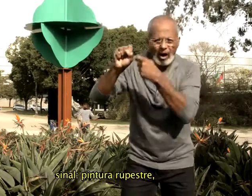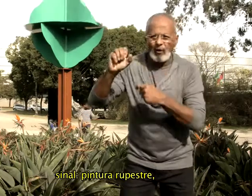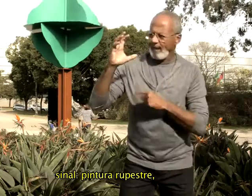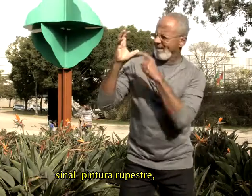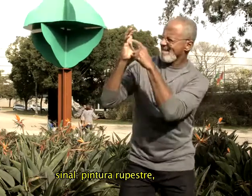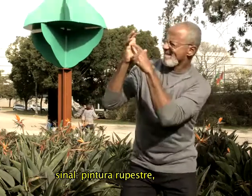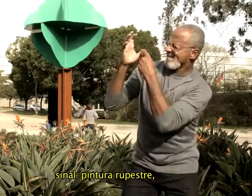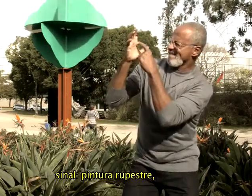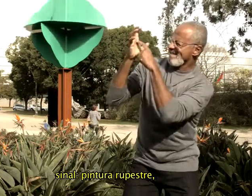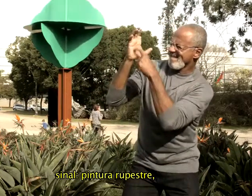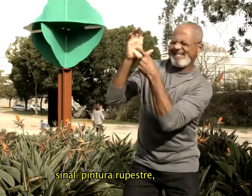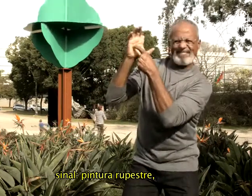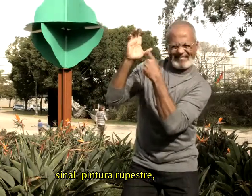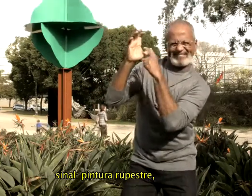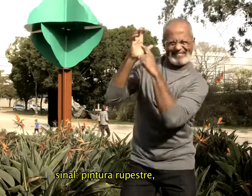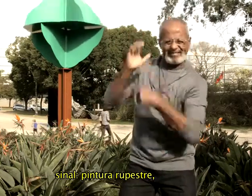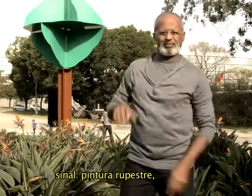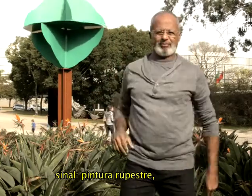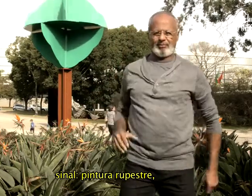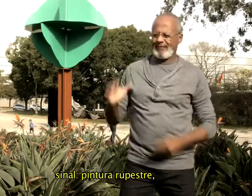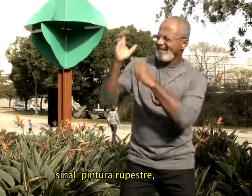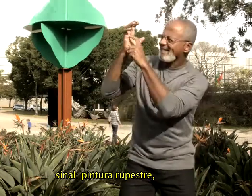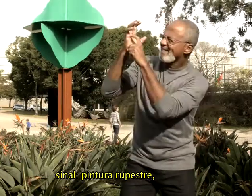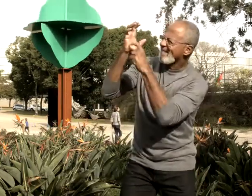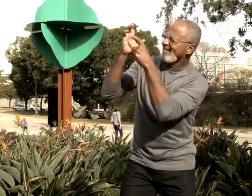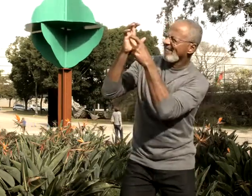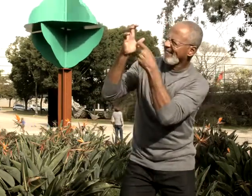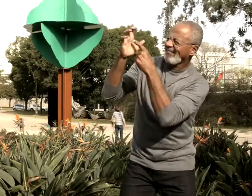Sinal, pintura rupestre.